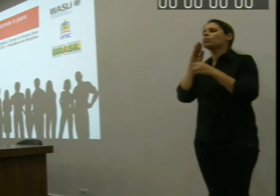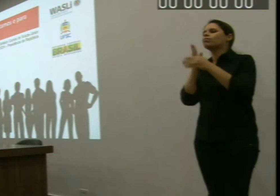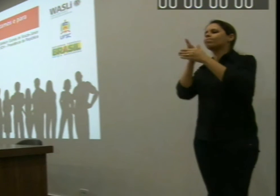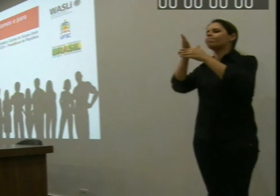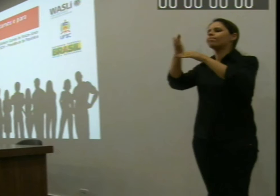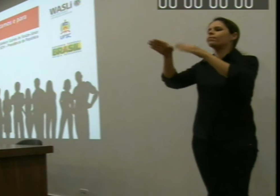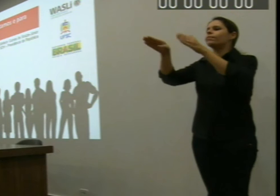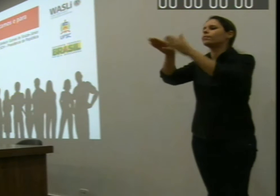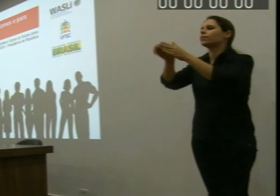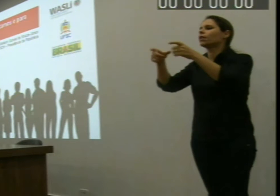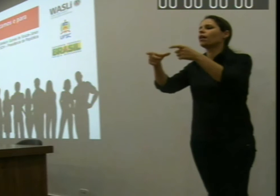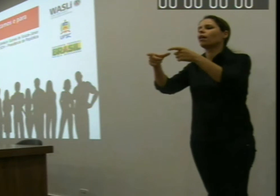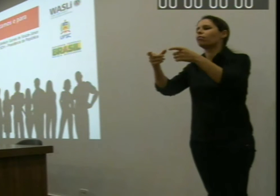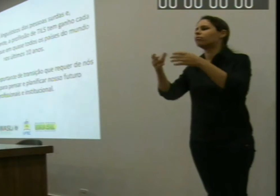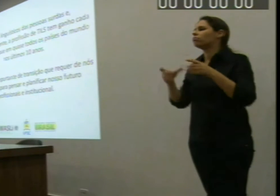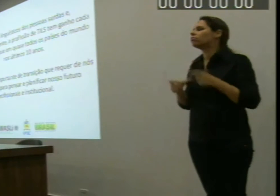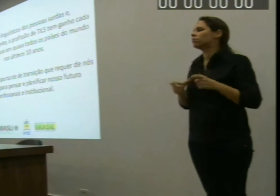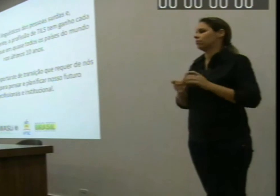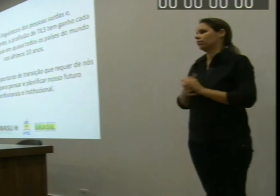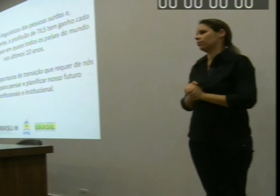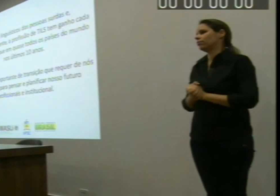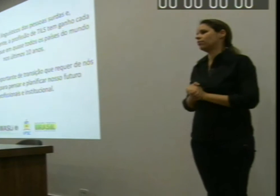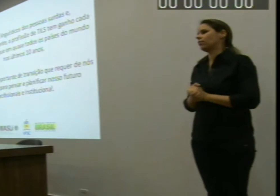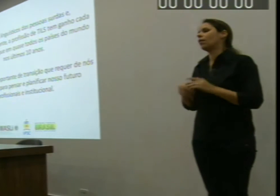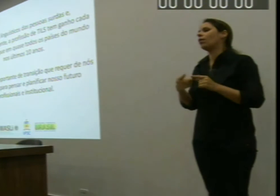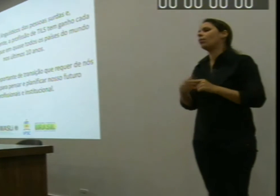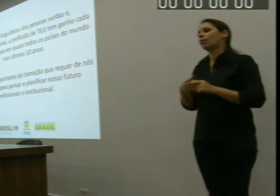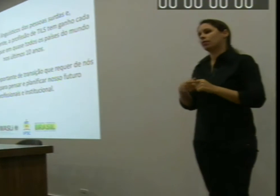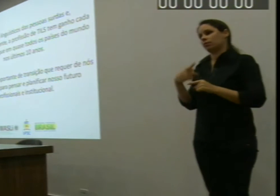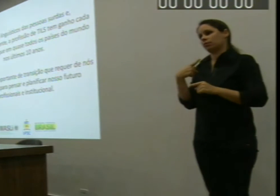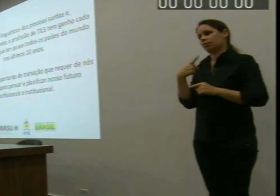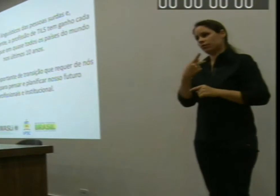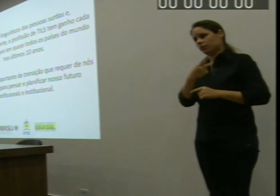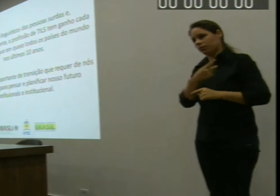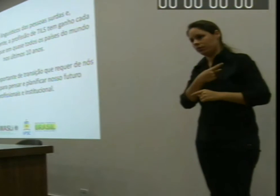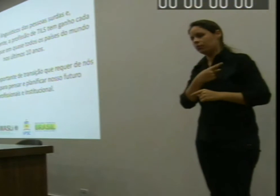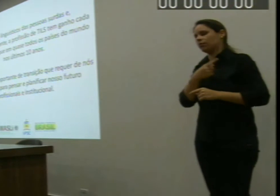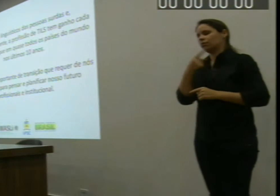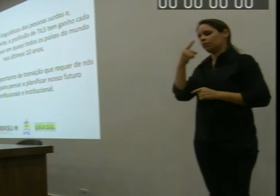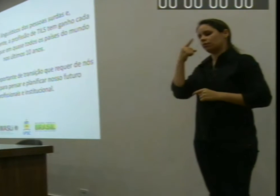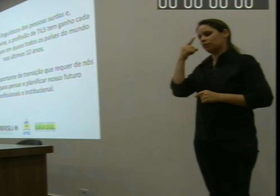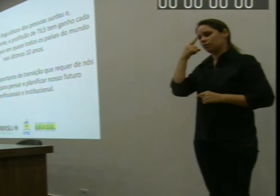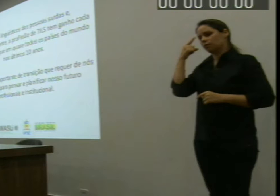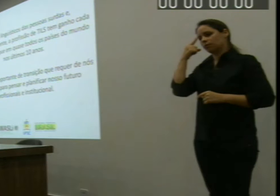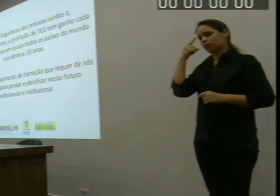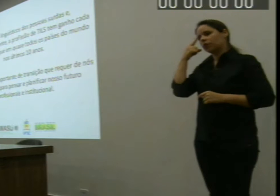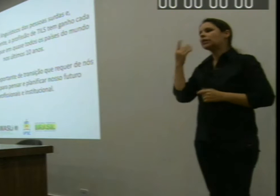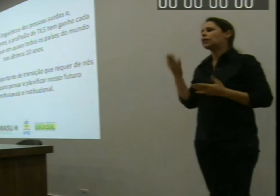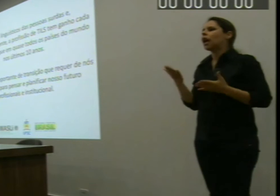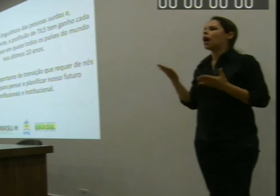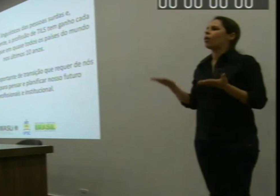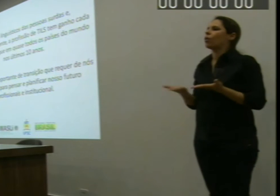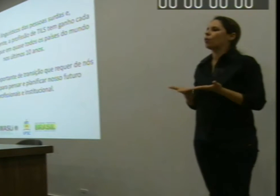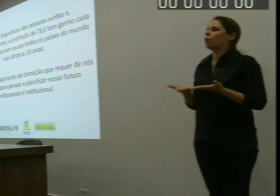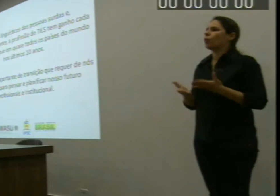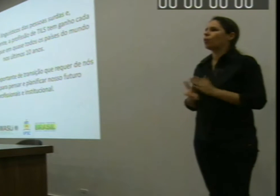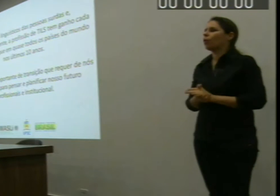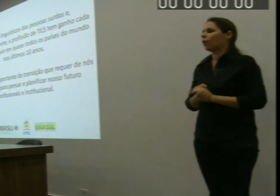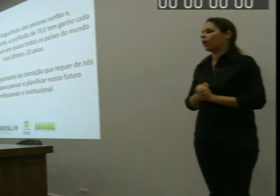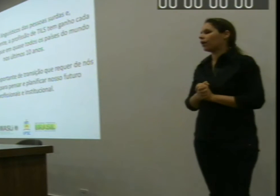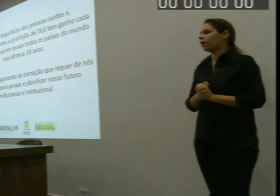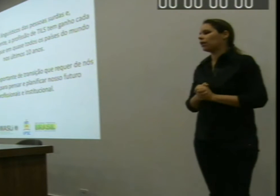que que nos últimos anos especialmente eu acho que na última década a tradução e a